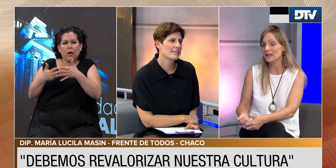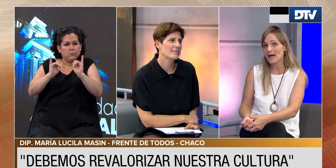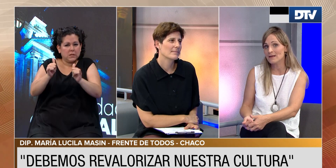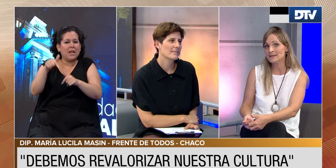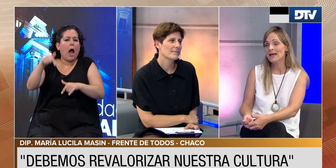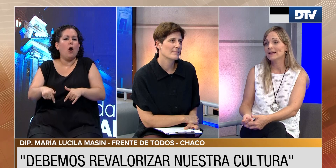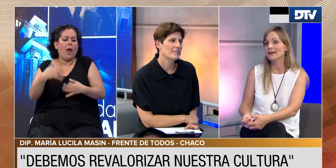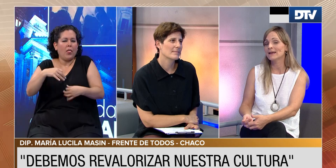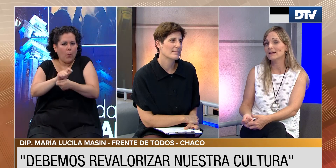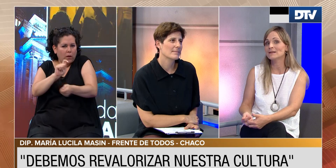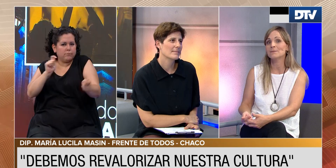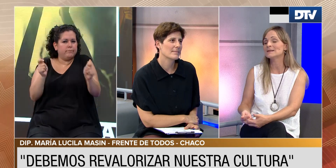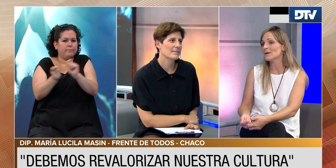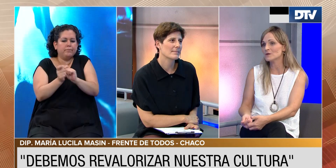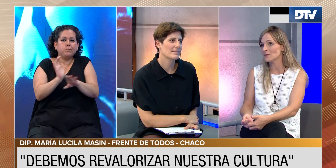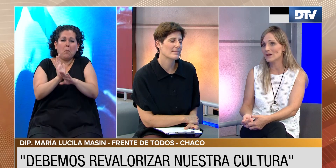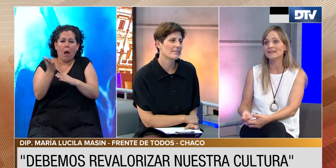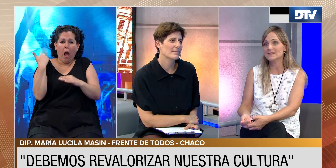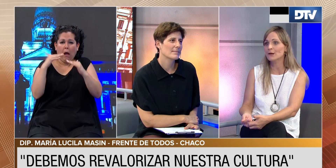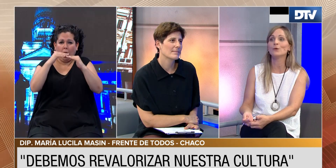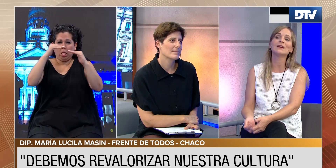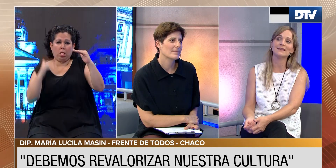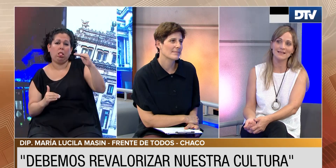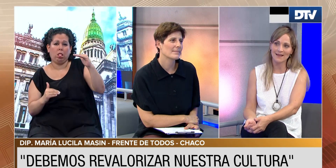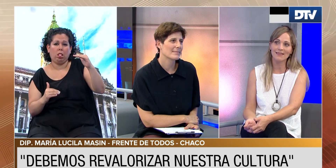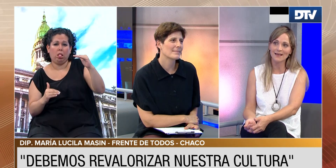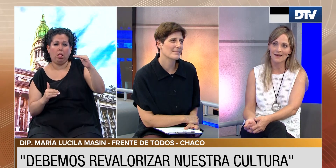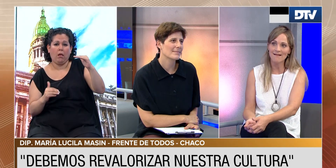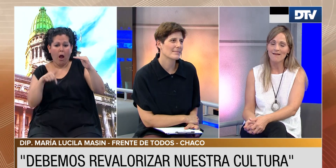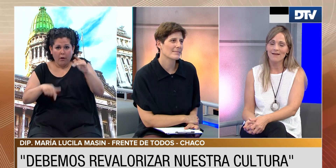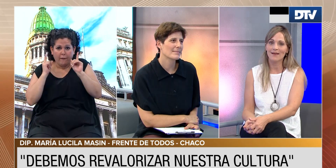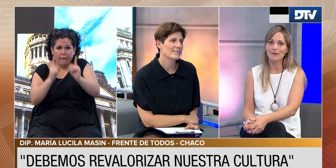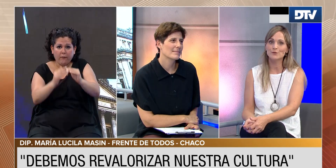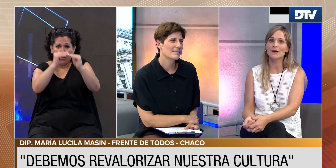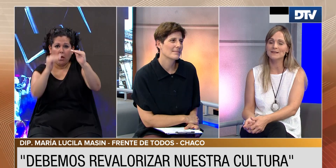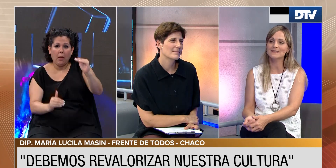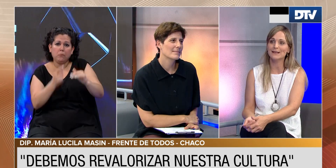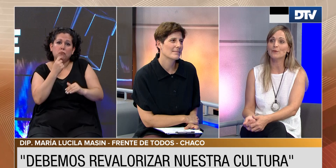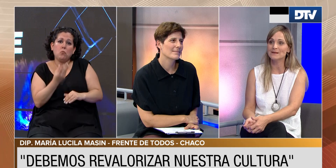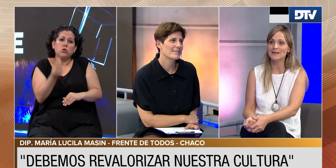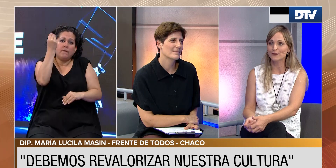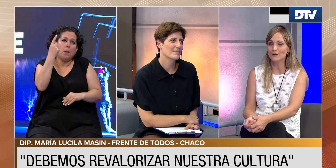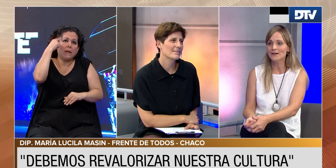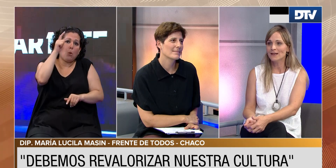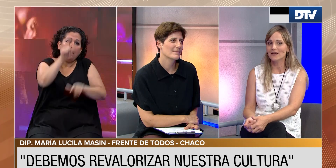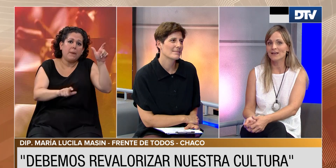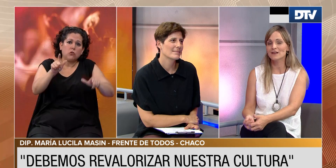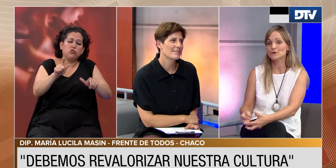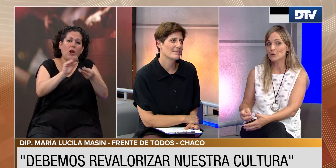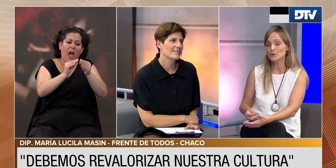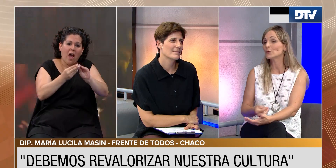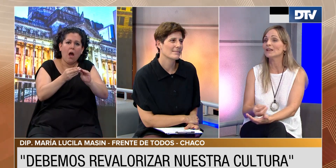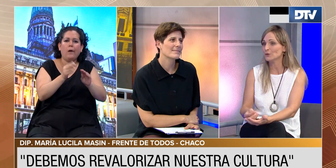desigualdades, que si pensamos en un artesano, en una artesana indígena, muchas veces estamos pensando en